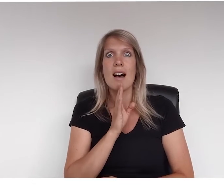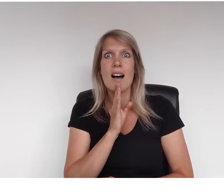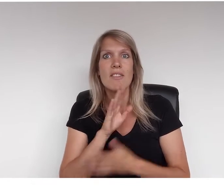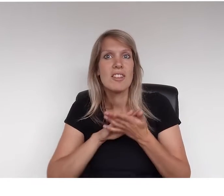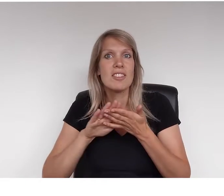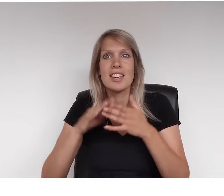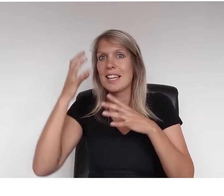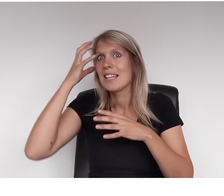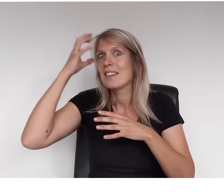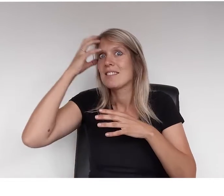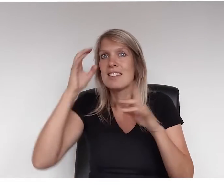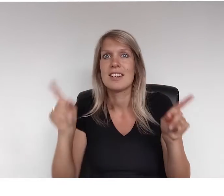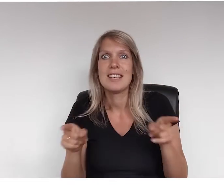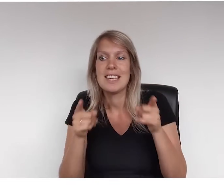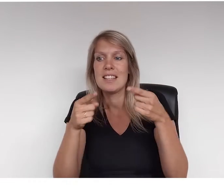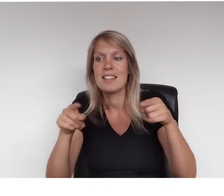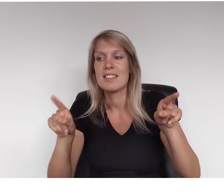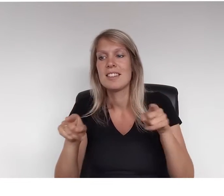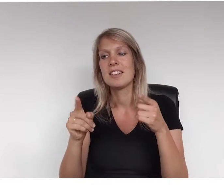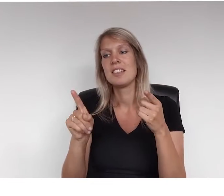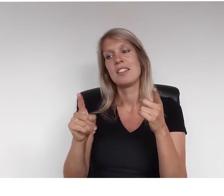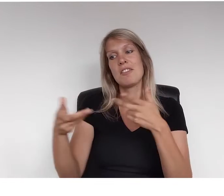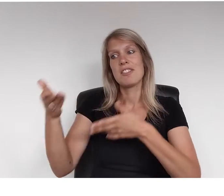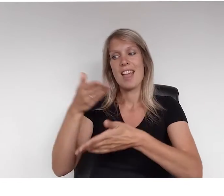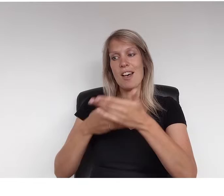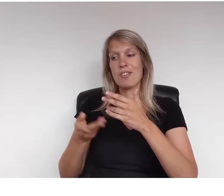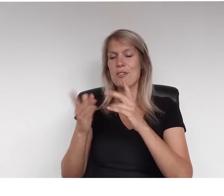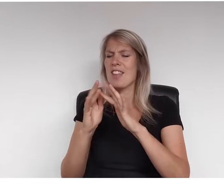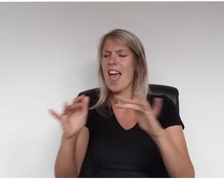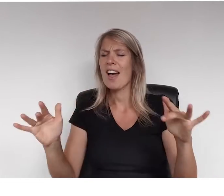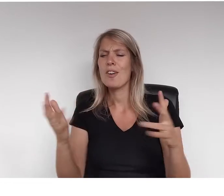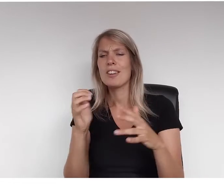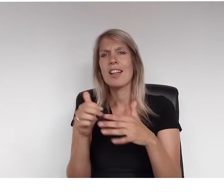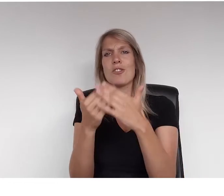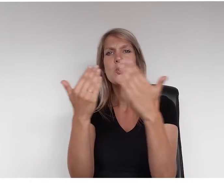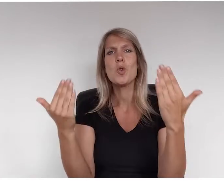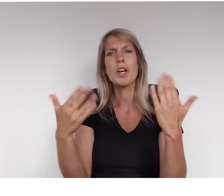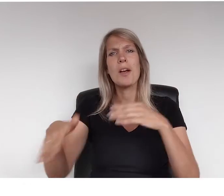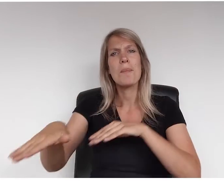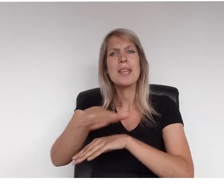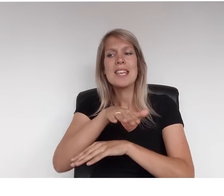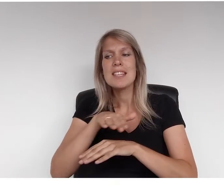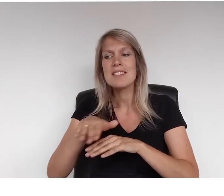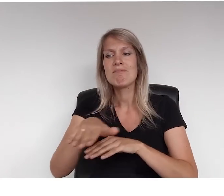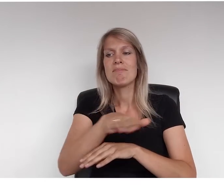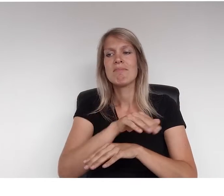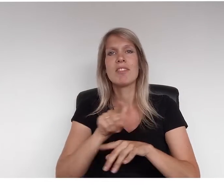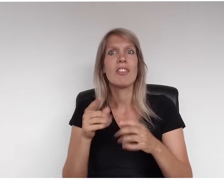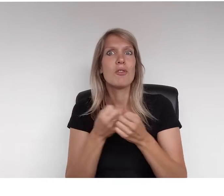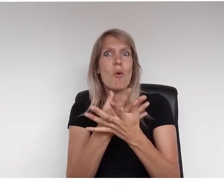Als er geen christelijk lied vertelt ons wel elk natuurgebied van de